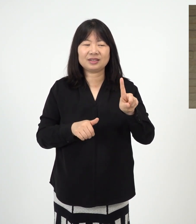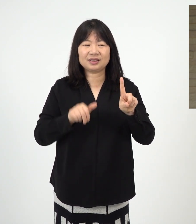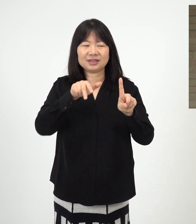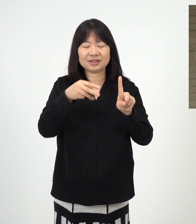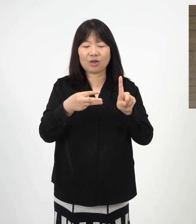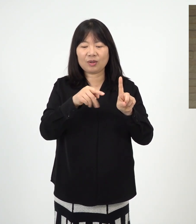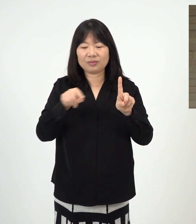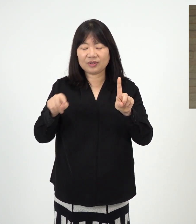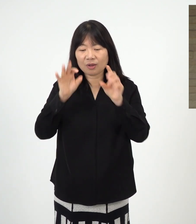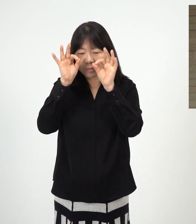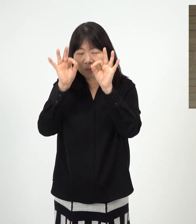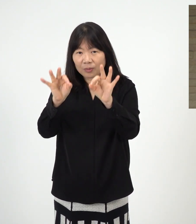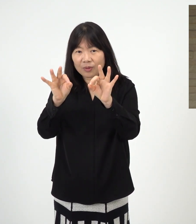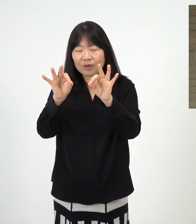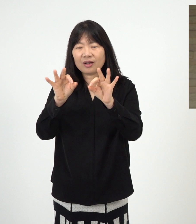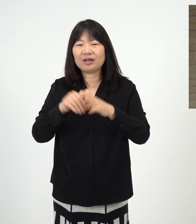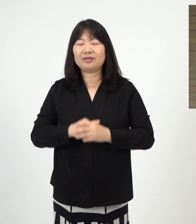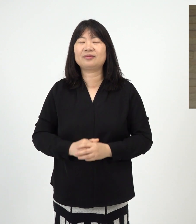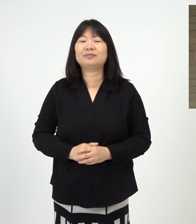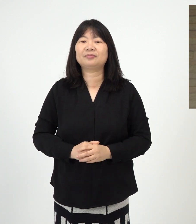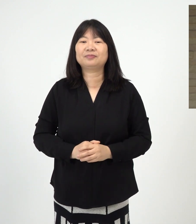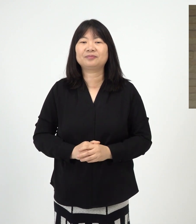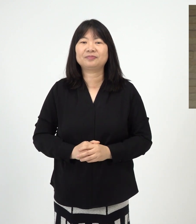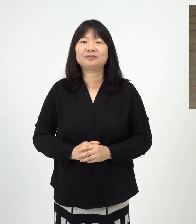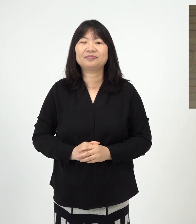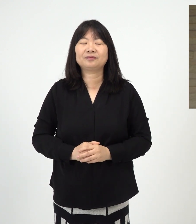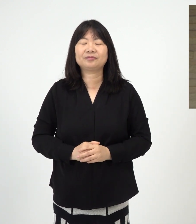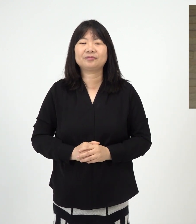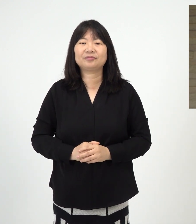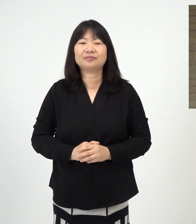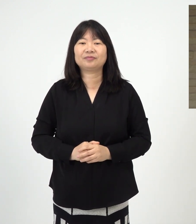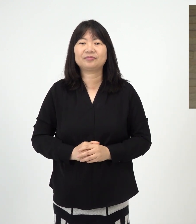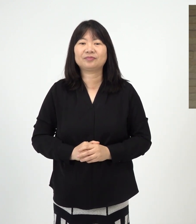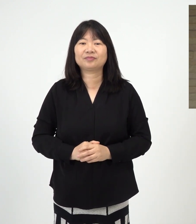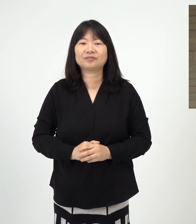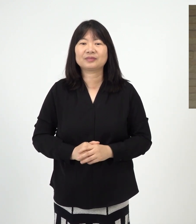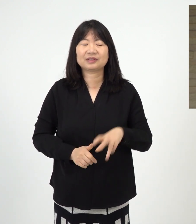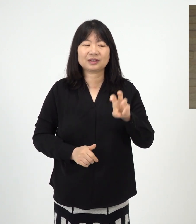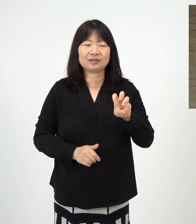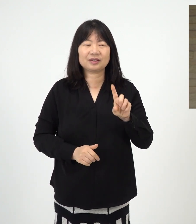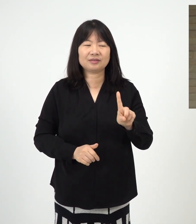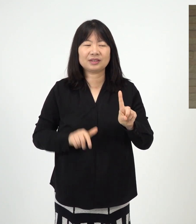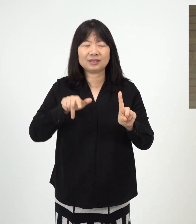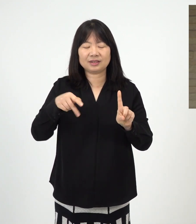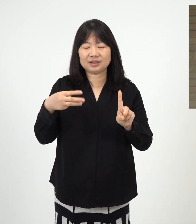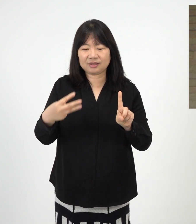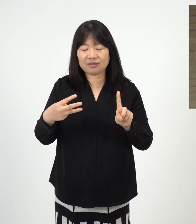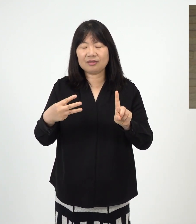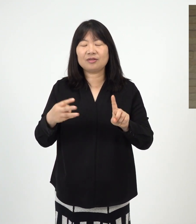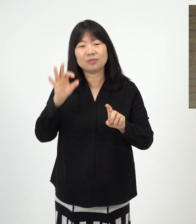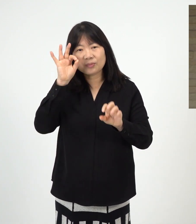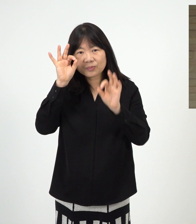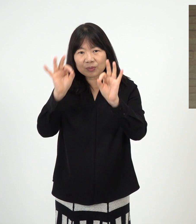31절서부터 좀 살펴보는 것이 이해에 도움이 될 것 같습니다. 31절을 좀 보십시다.